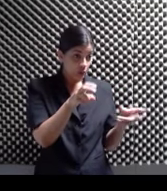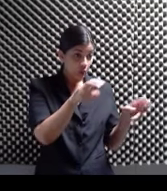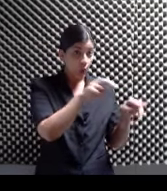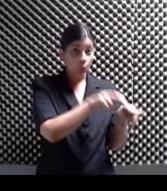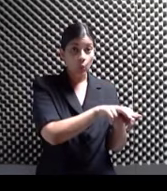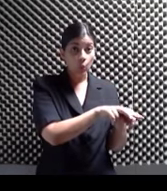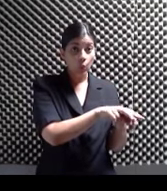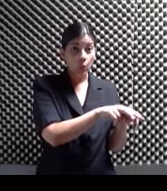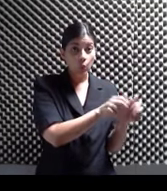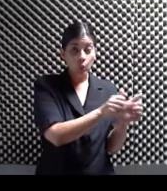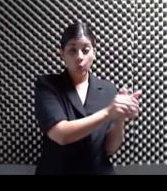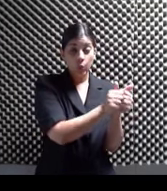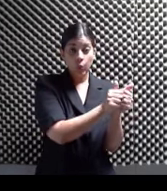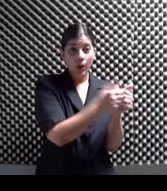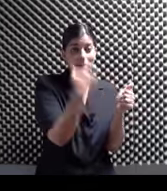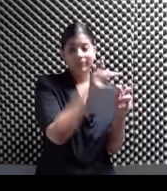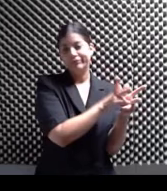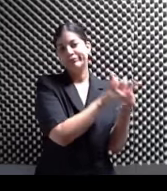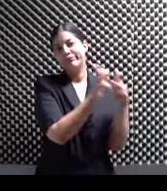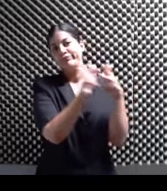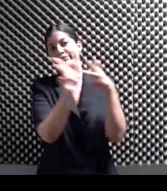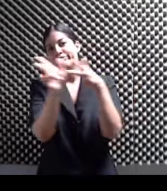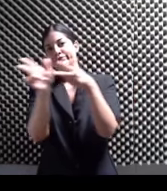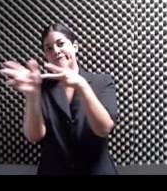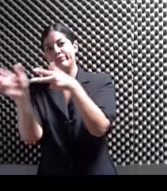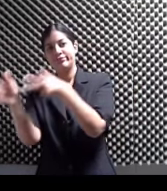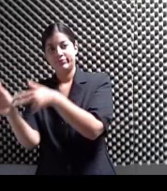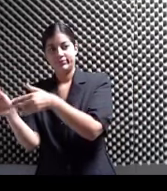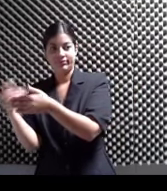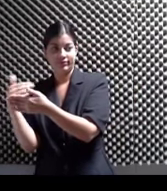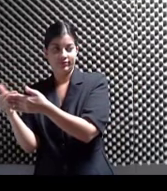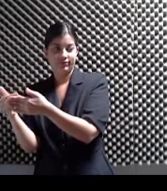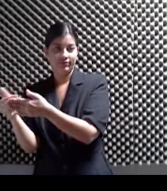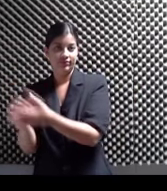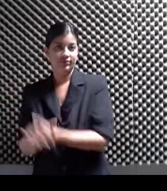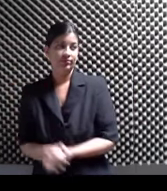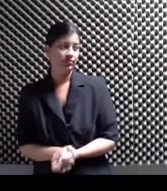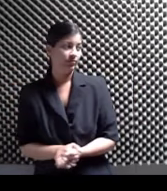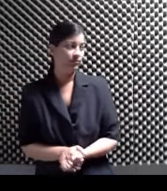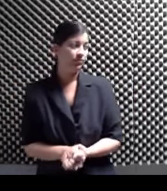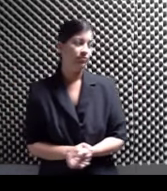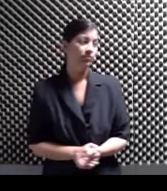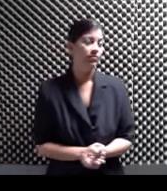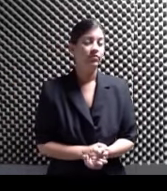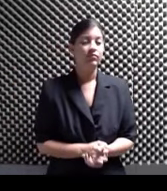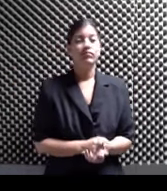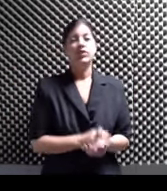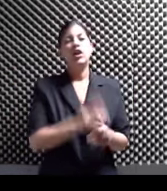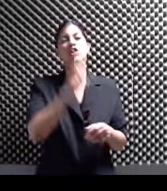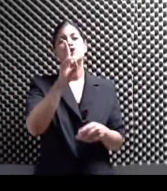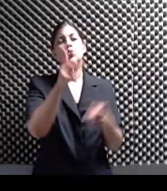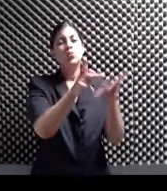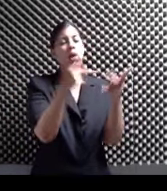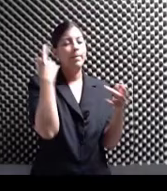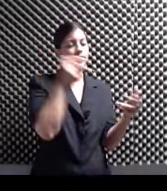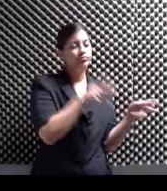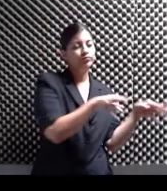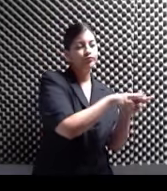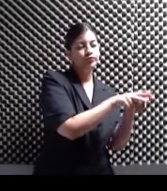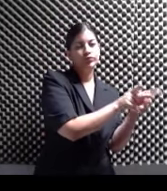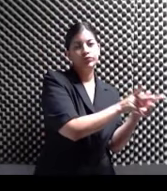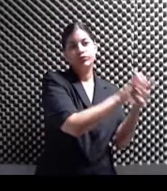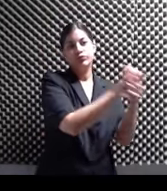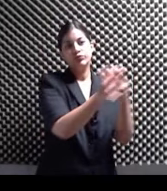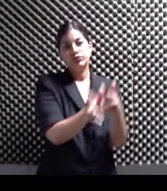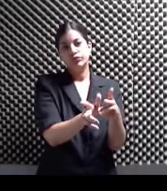encuentro ya en la salida hacia Morovis. Por si acaso hay gente que venga desde otra parte que no sea del área metro. Okay. Nos encontramos entonces en la salida